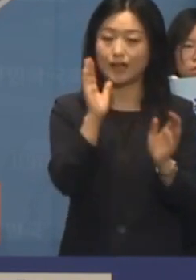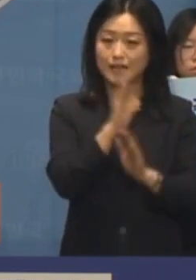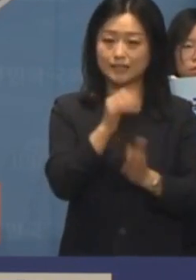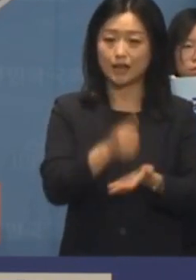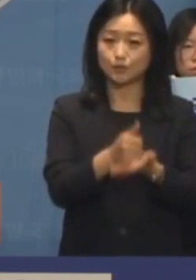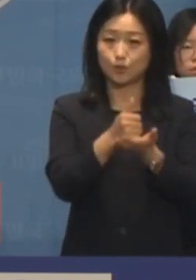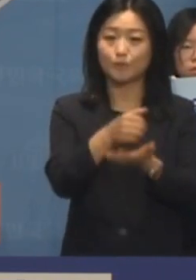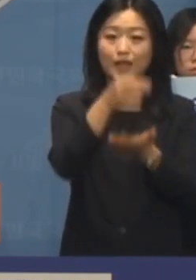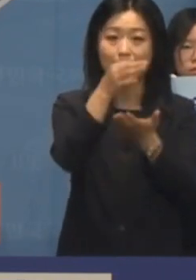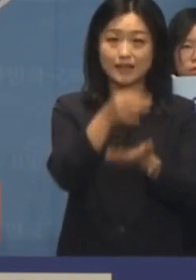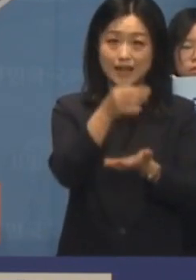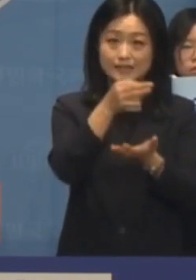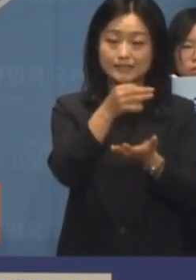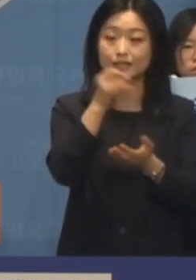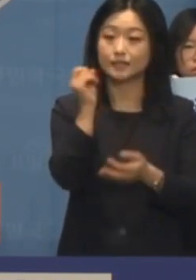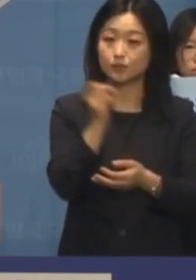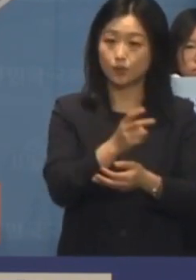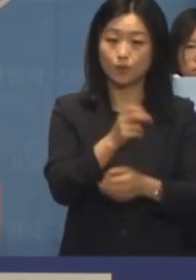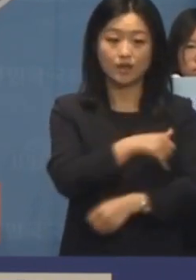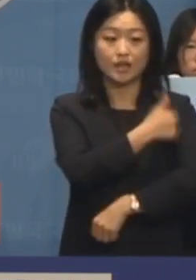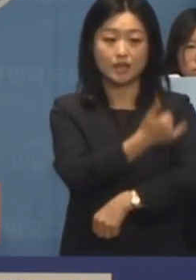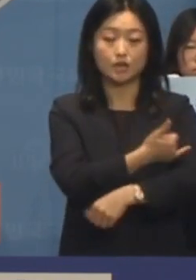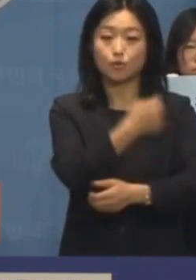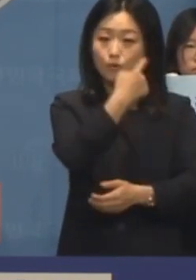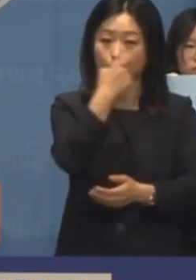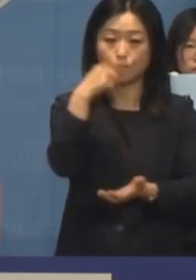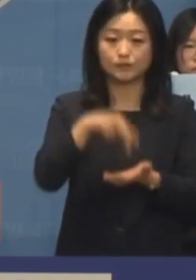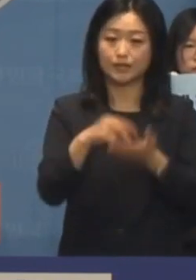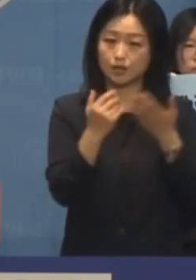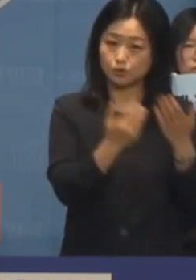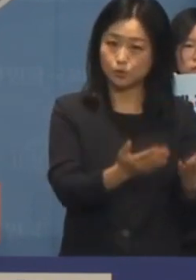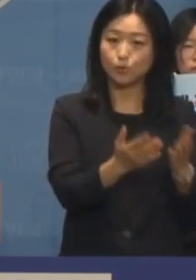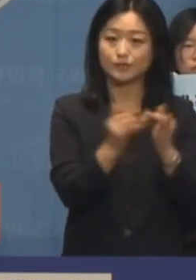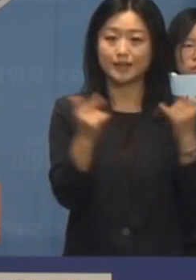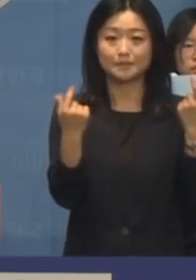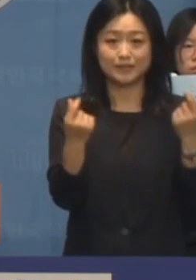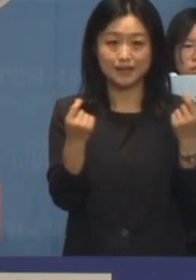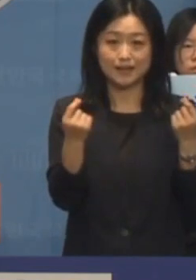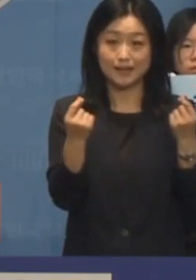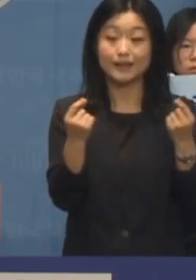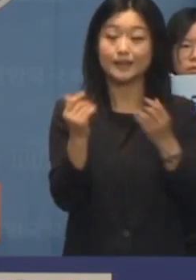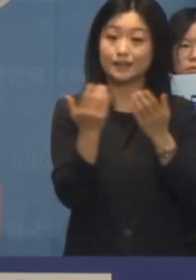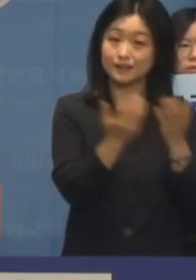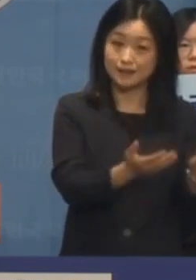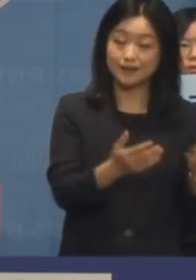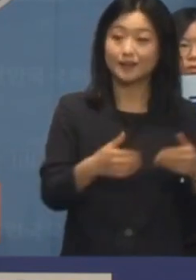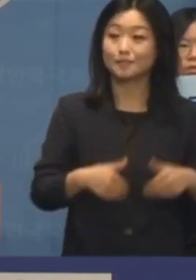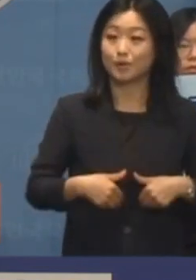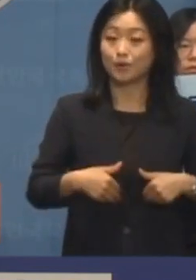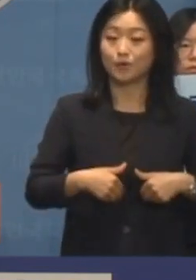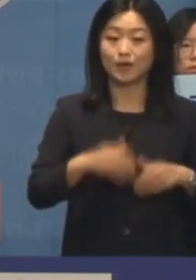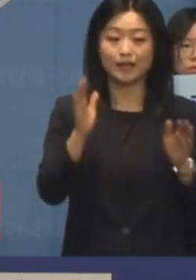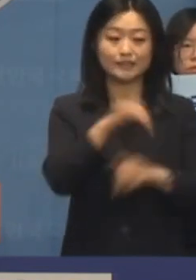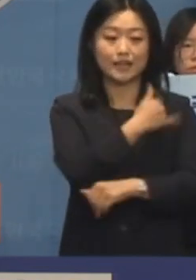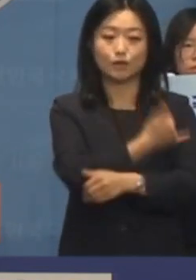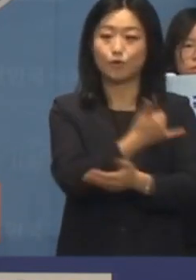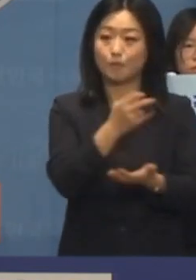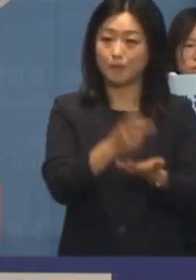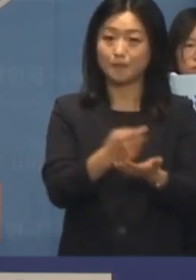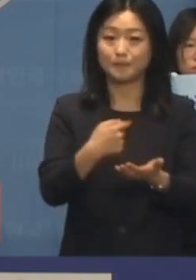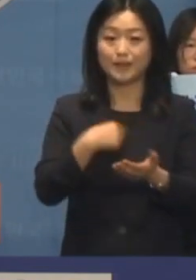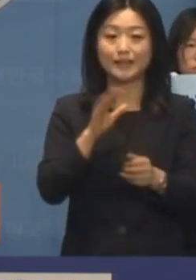존엄과 가치, 즉 인권을 보장하여 인간다운 삶을 보장하기 위한 취지로 발의된 학생인권법에